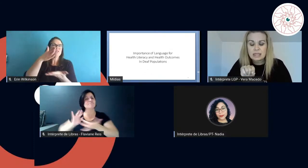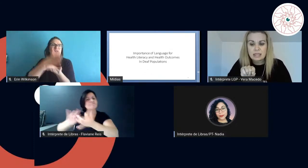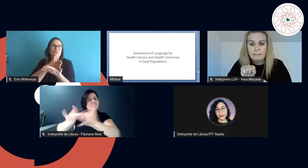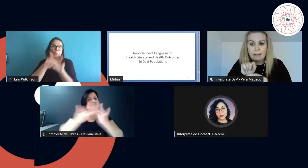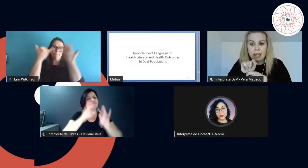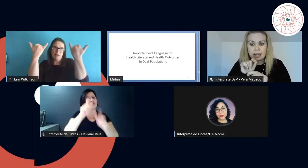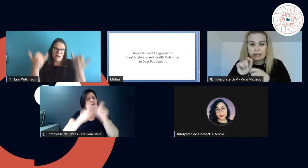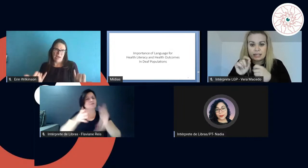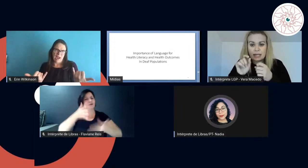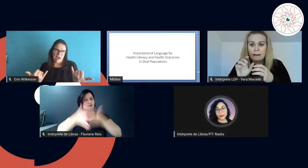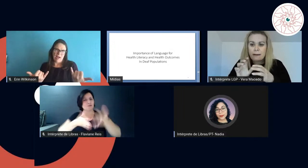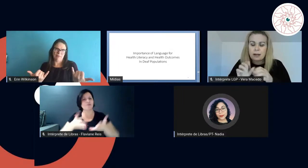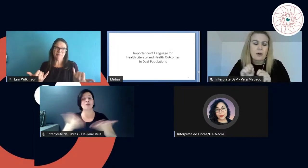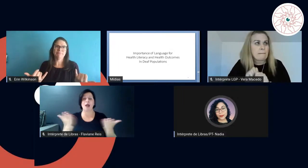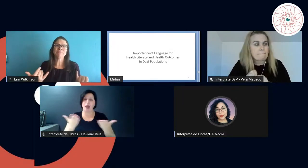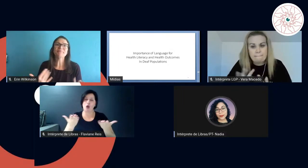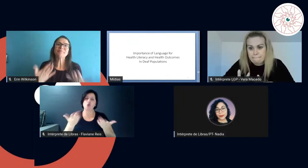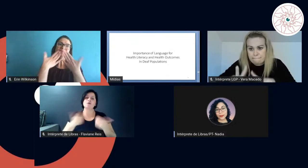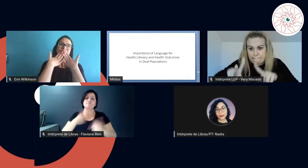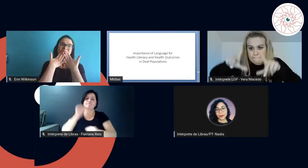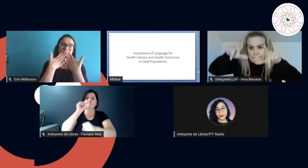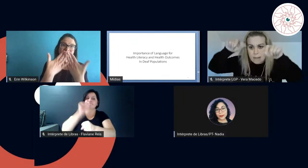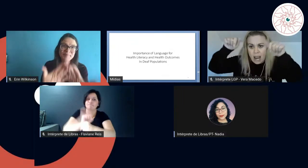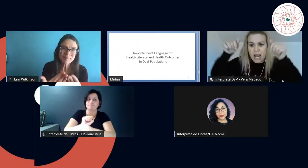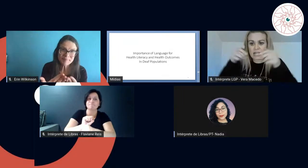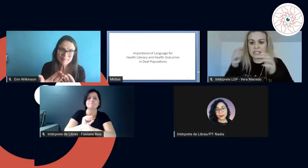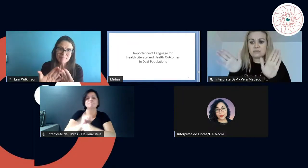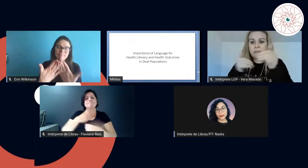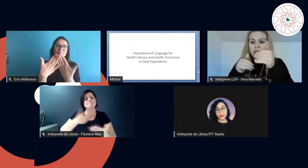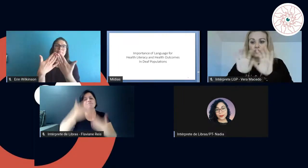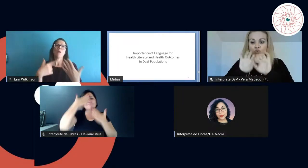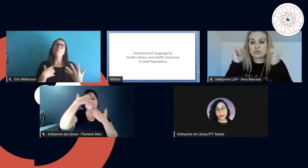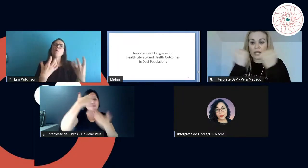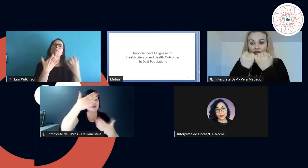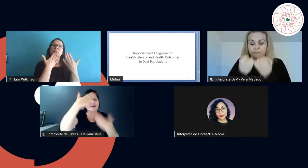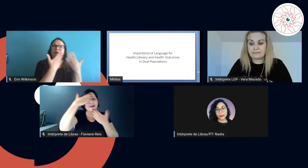espaços sociais, ampliar esses espaços.